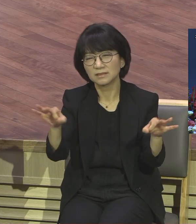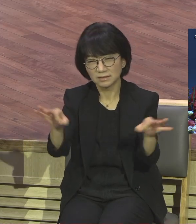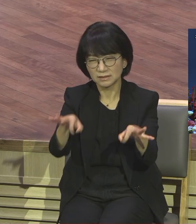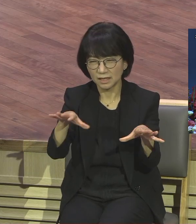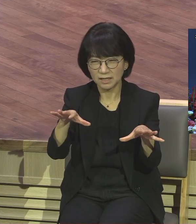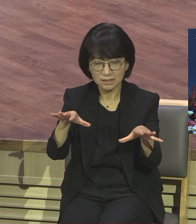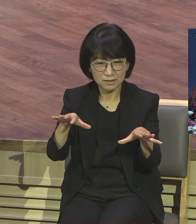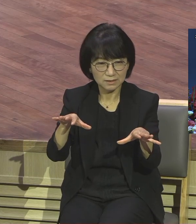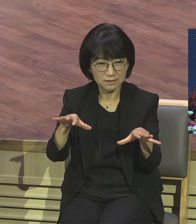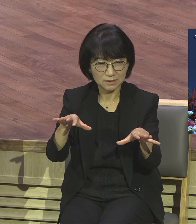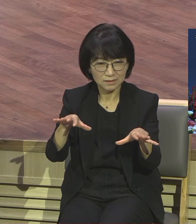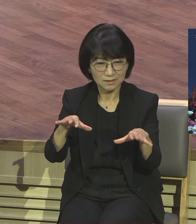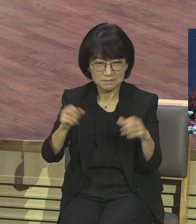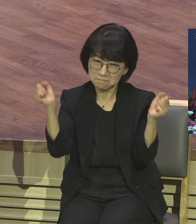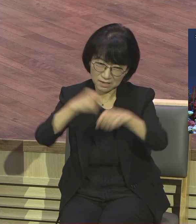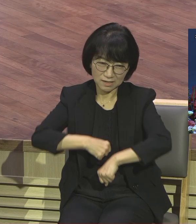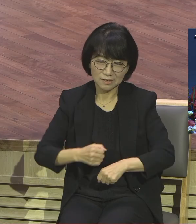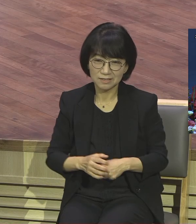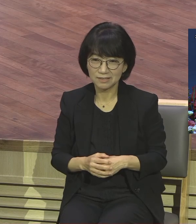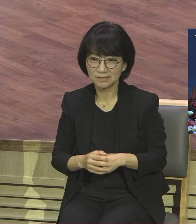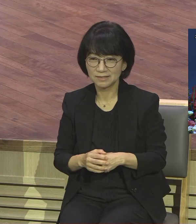거 아니다.